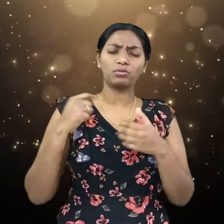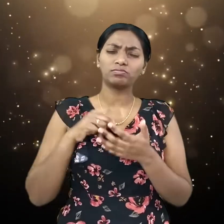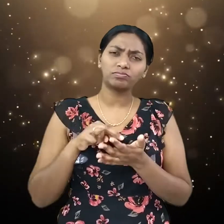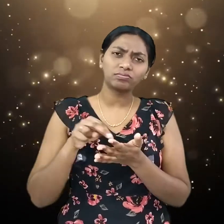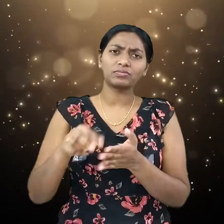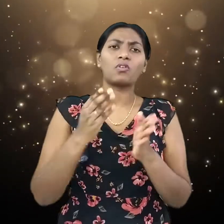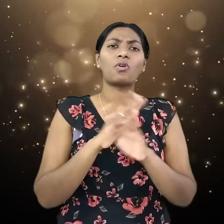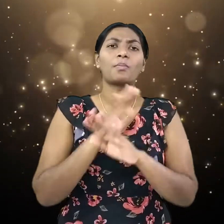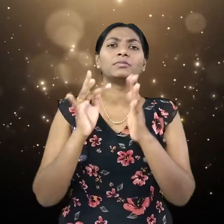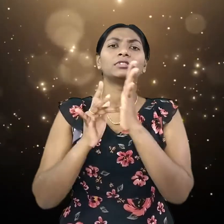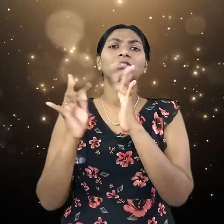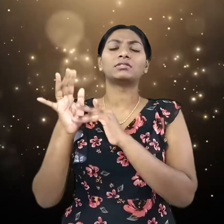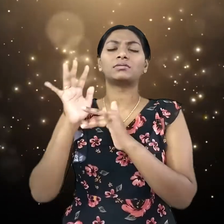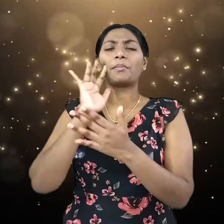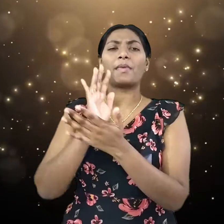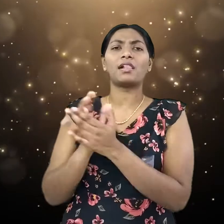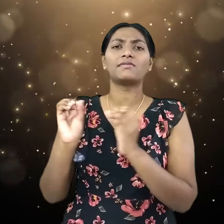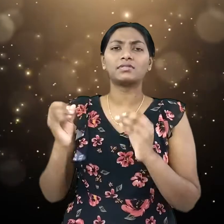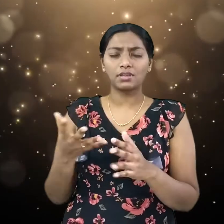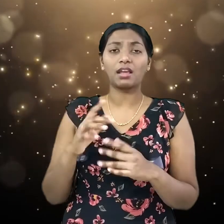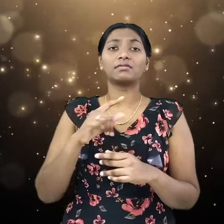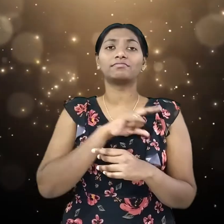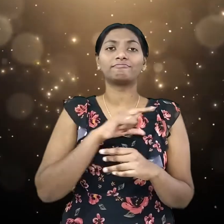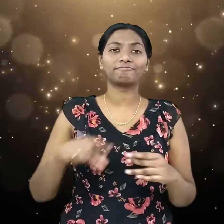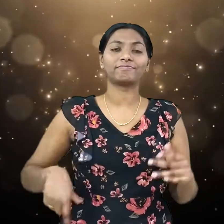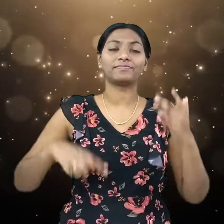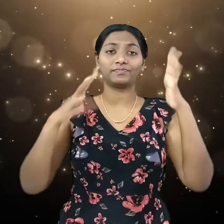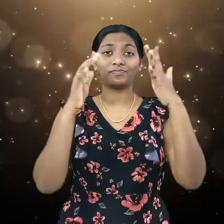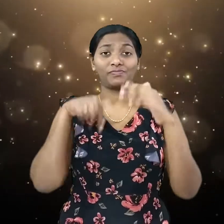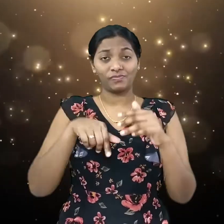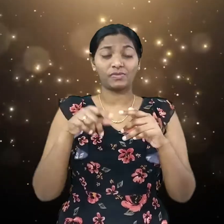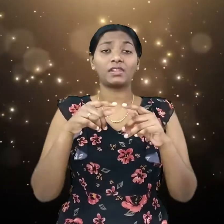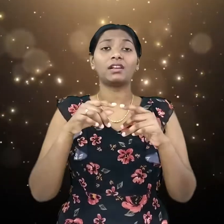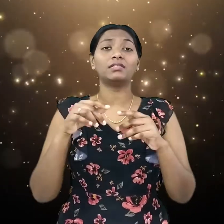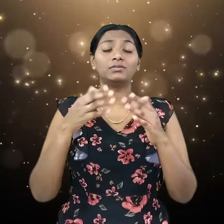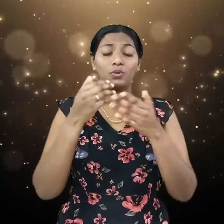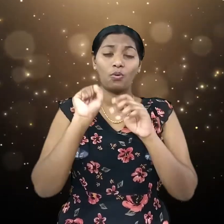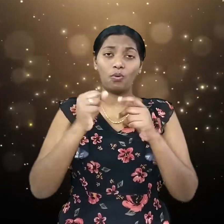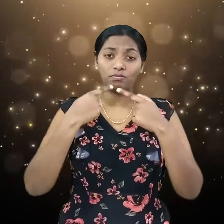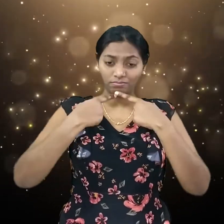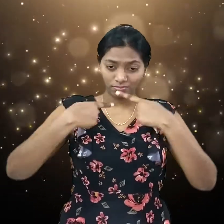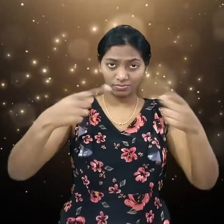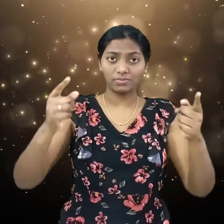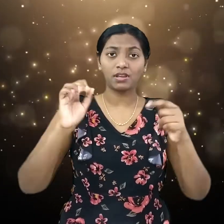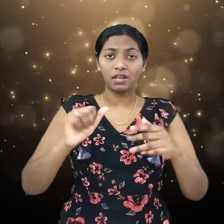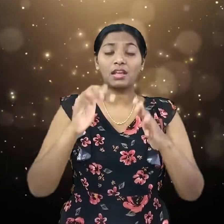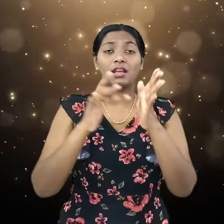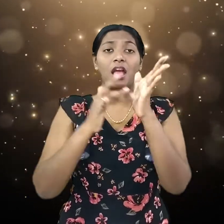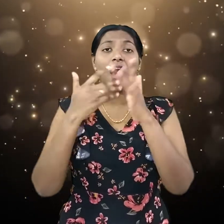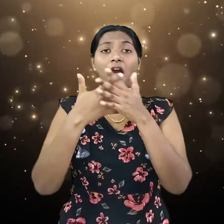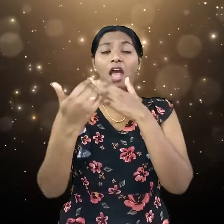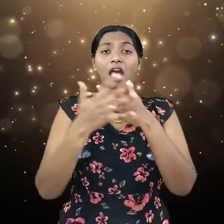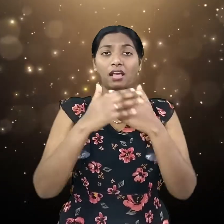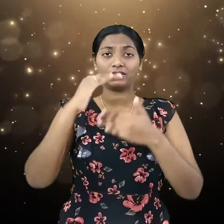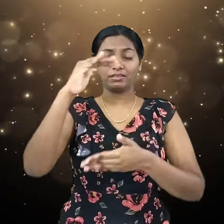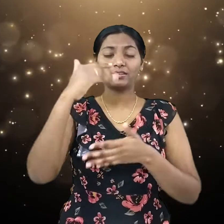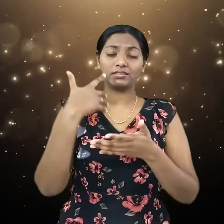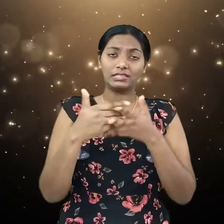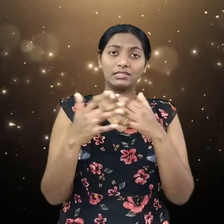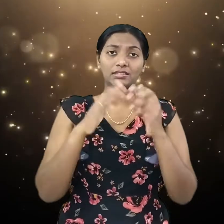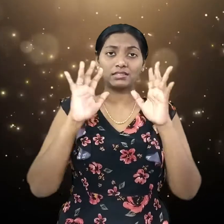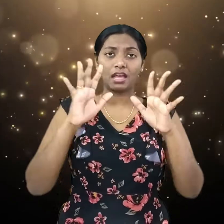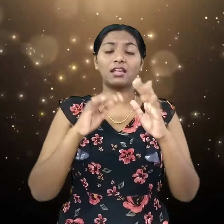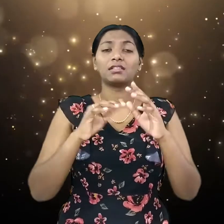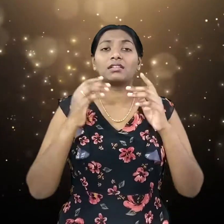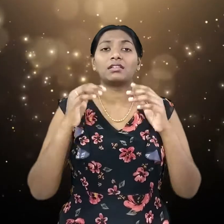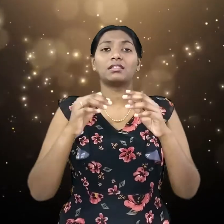में चलते हुए। प्रेज लॉर्ड, हालेलुया। यह सब मैं घोषणा का। आप अपने पवित्र हाथों को स्वर्ग की ओर उठाकर अपने आंखों को